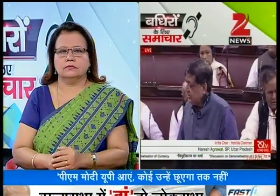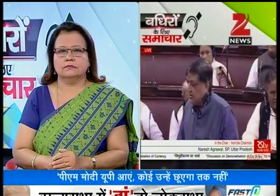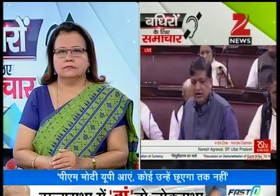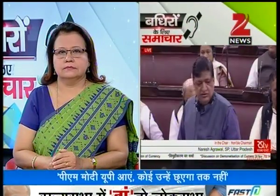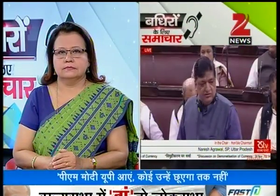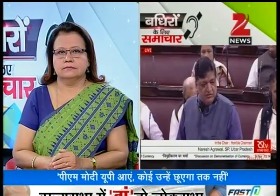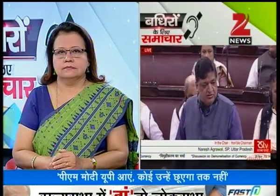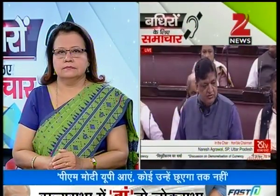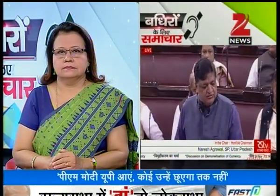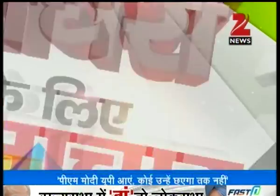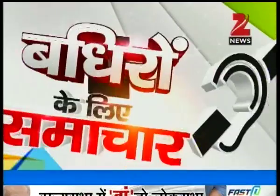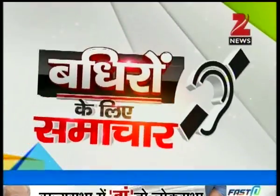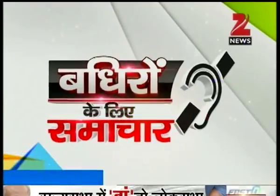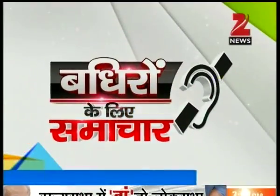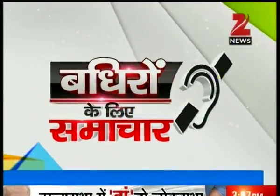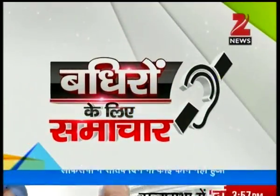जानकारी